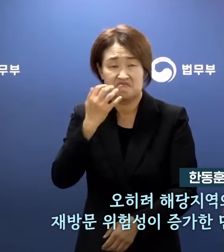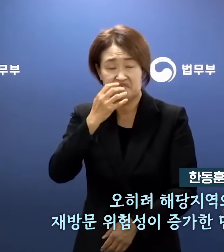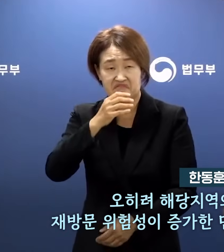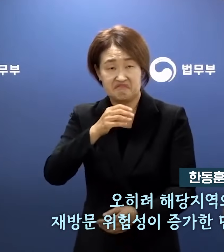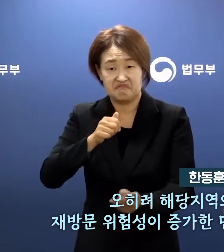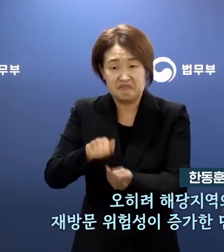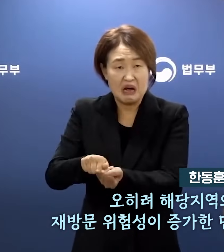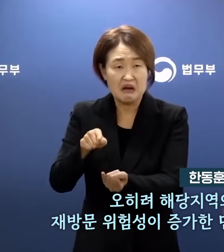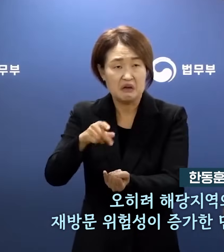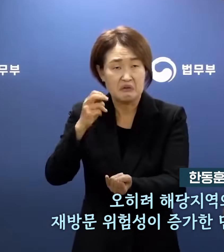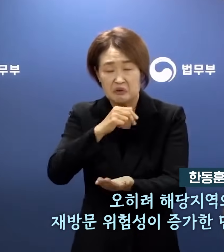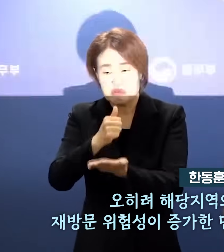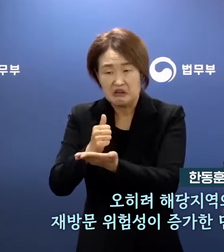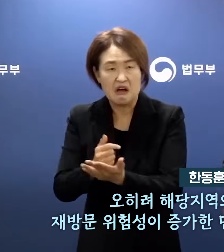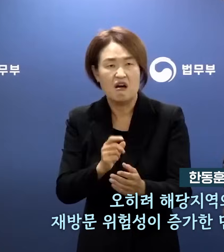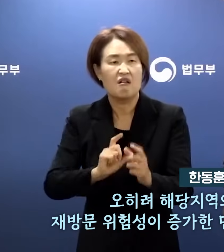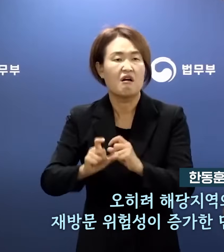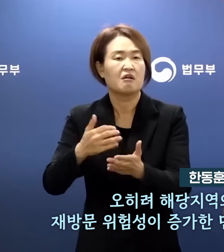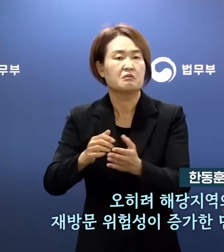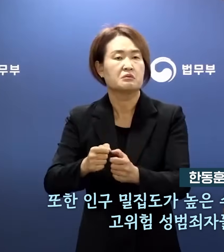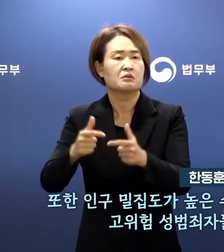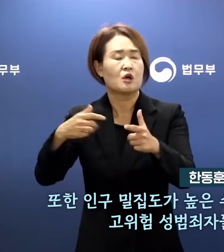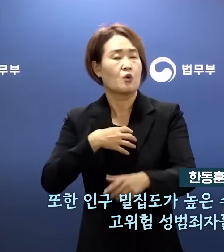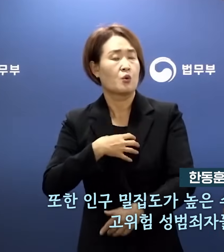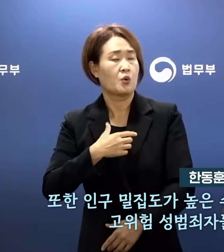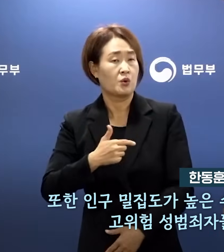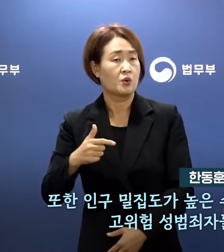면이 있다는 분석이 있었습니다.